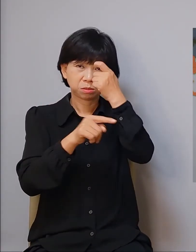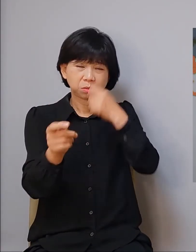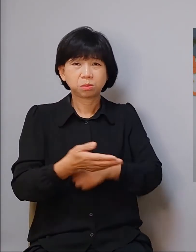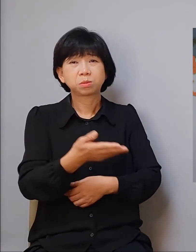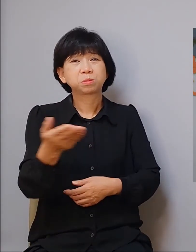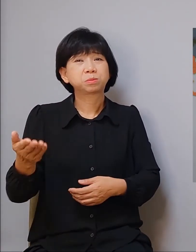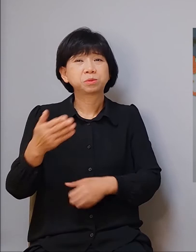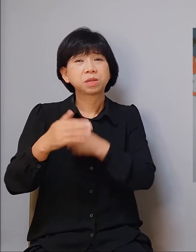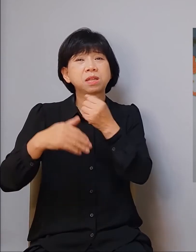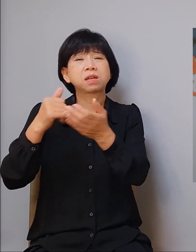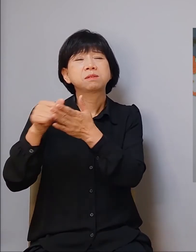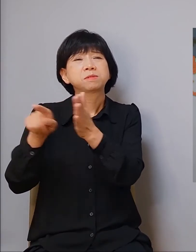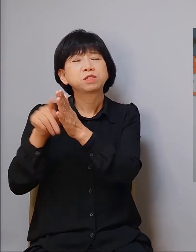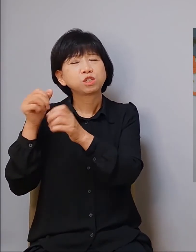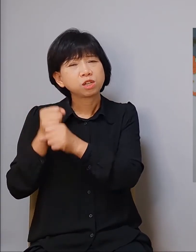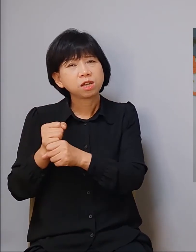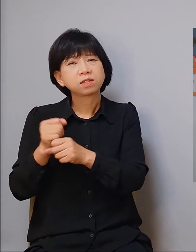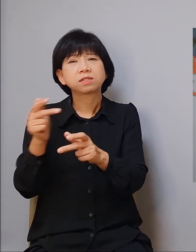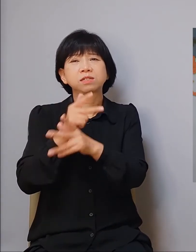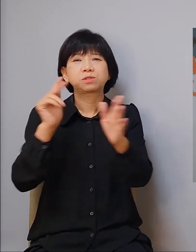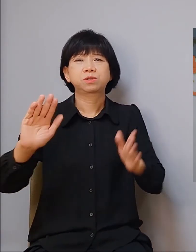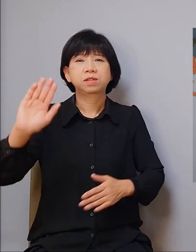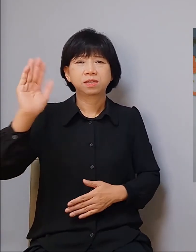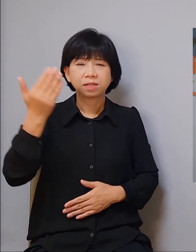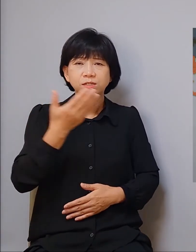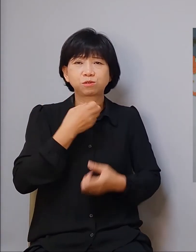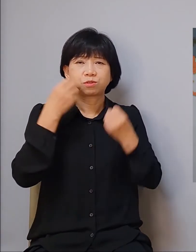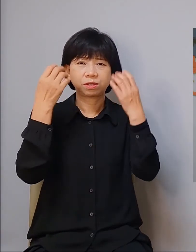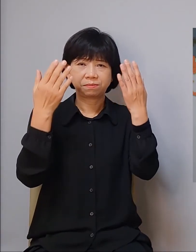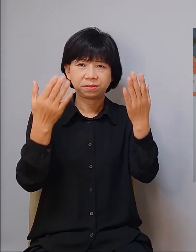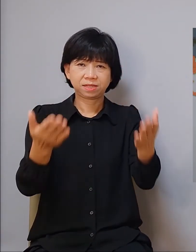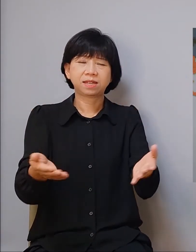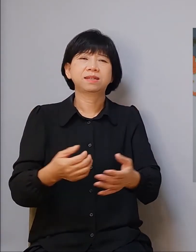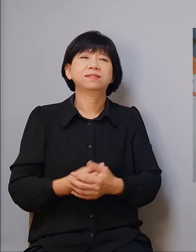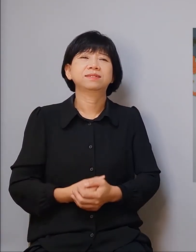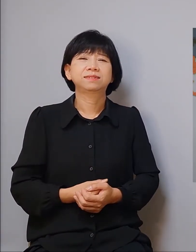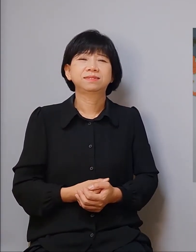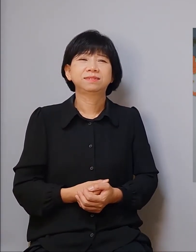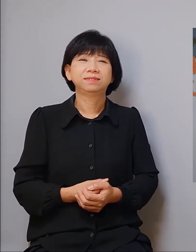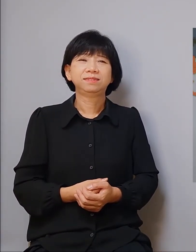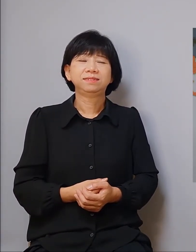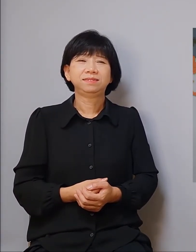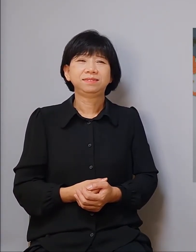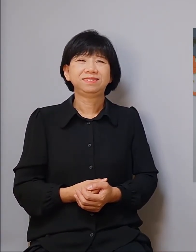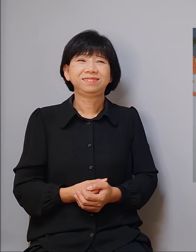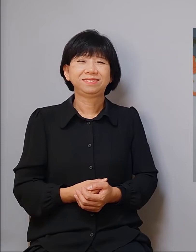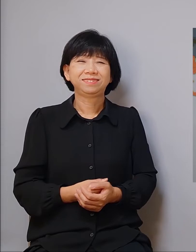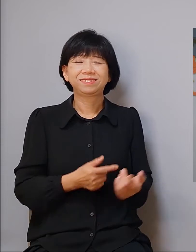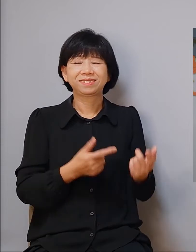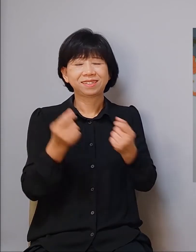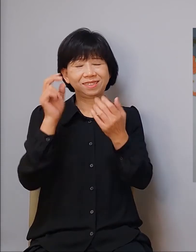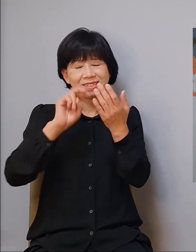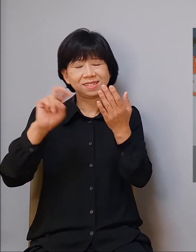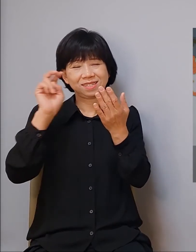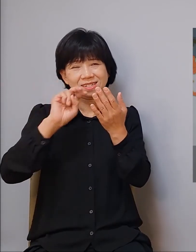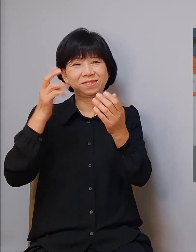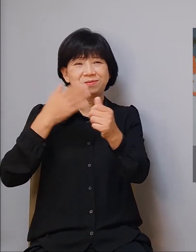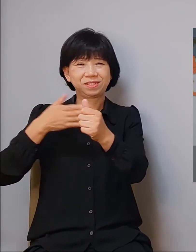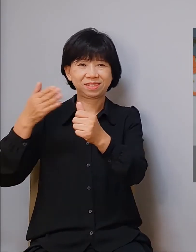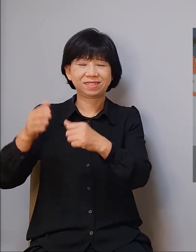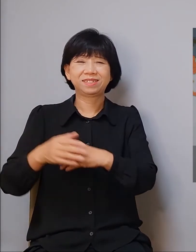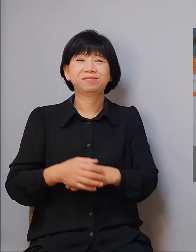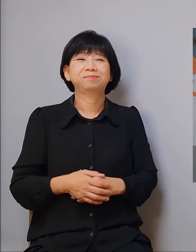여러분, 하나님을 신뢰하는 한 주간 되실 수 있기를 축원합니다. 같이 찬양 하나